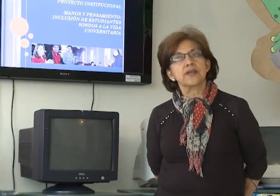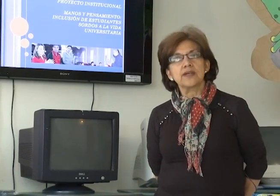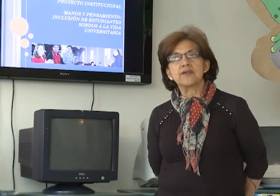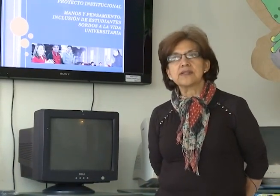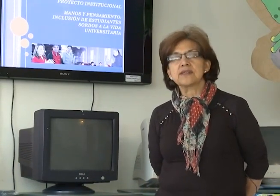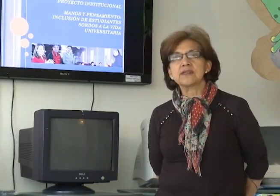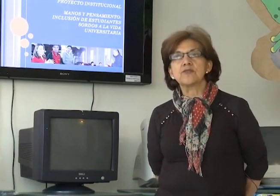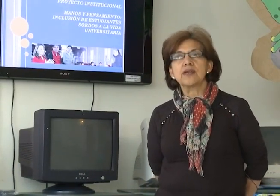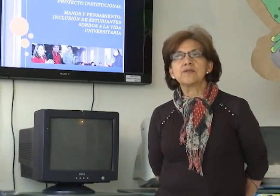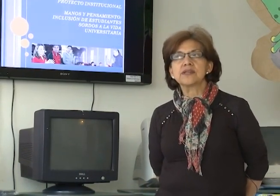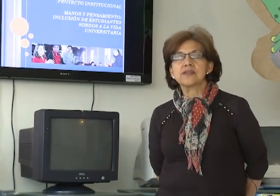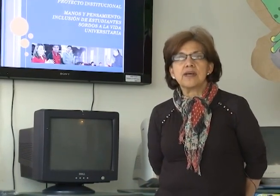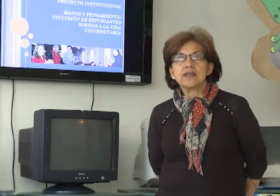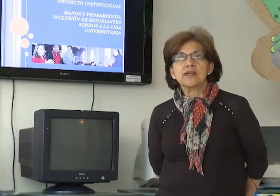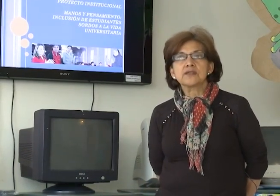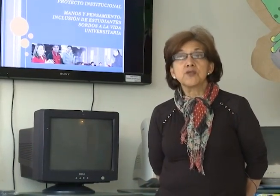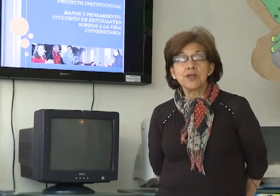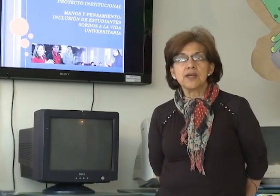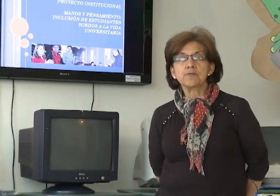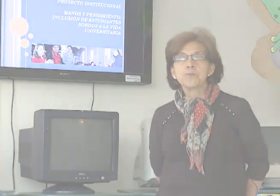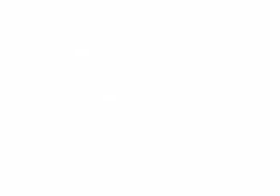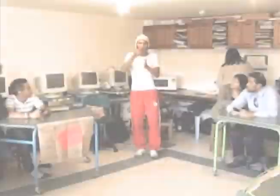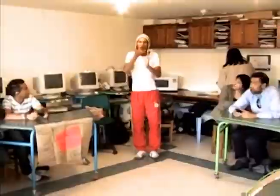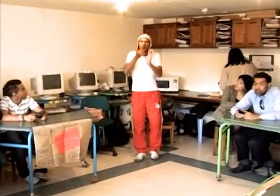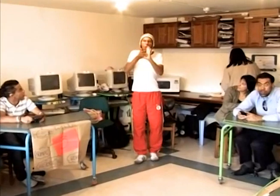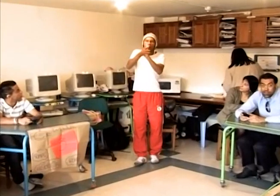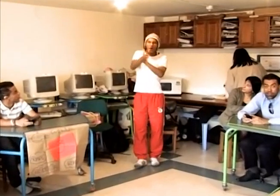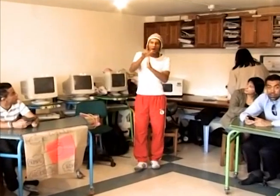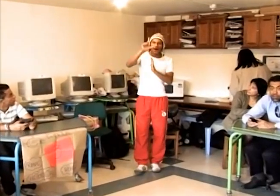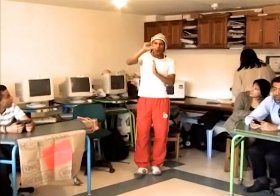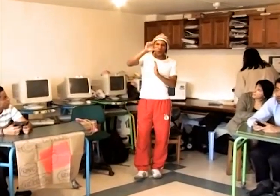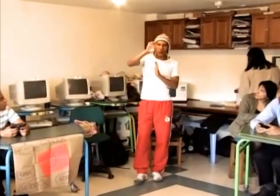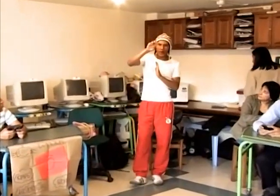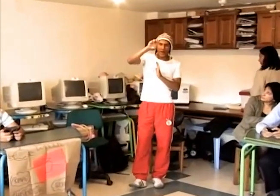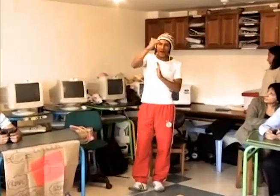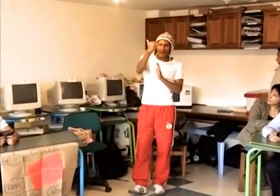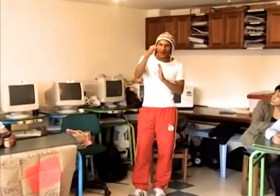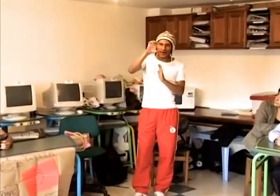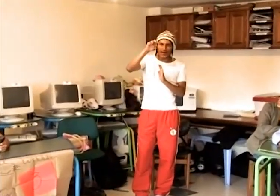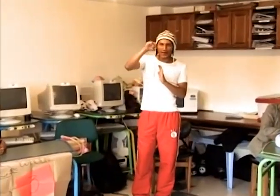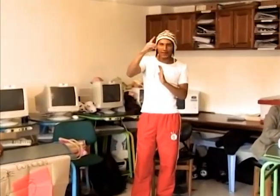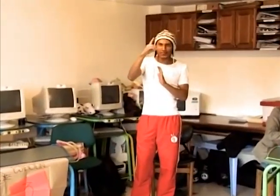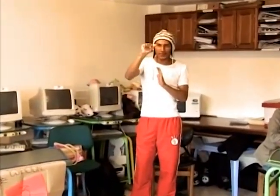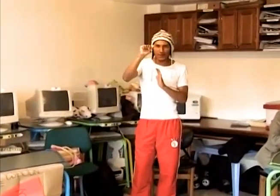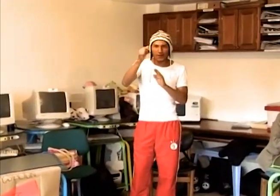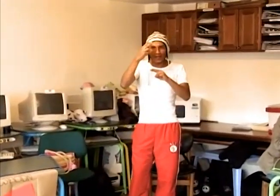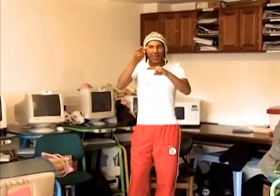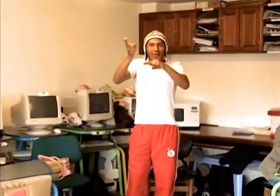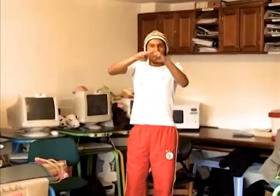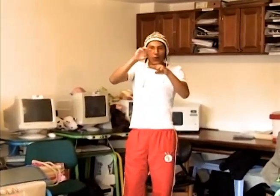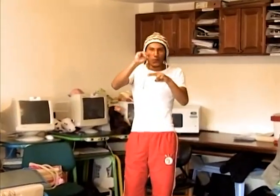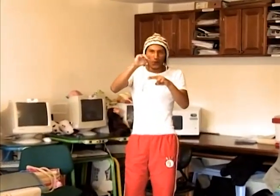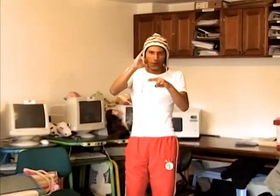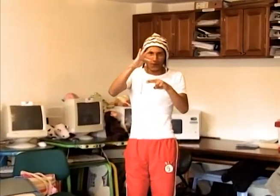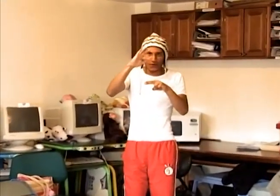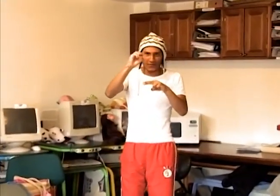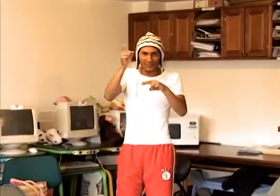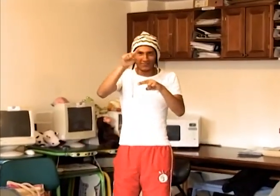debe hacerse con la diversidad, que surge. Y en el año 2003, cuando el proyecto surge, pues